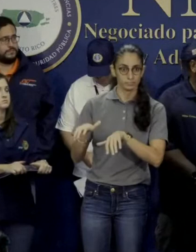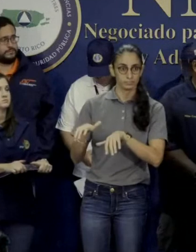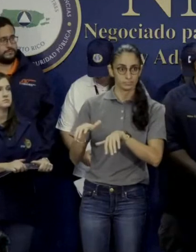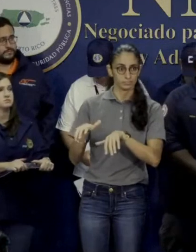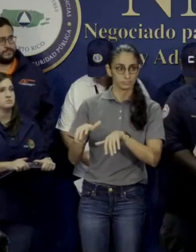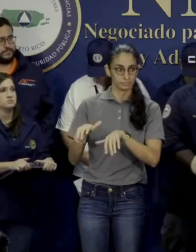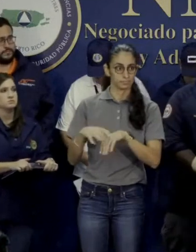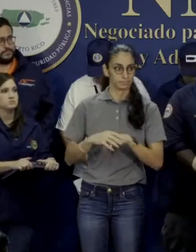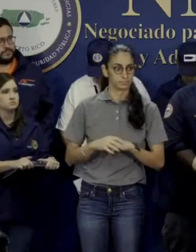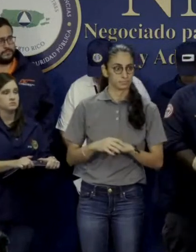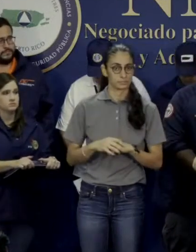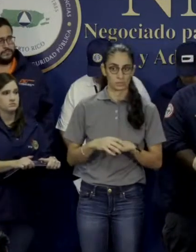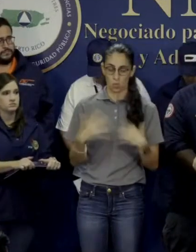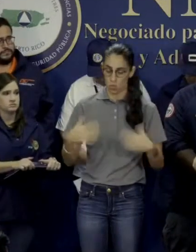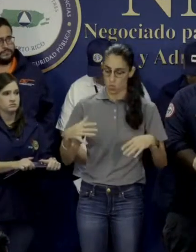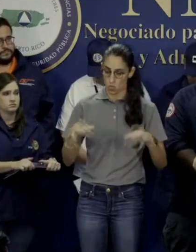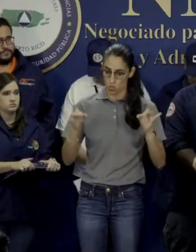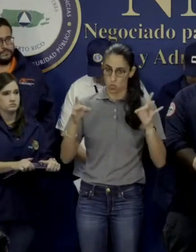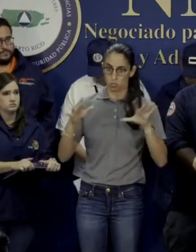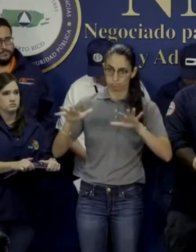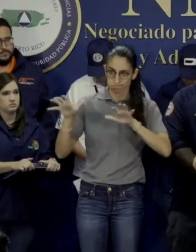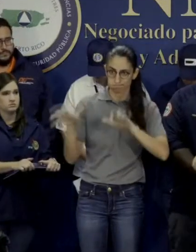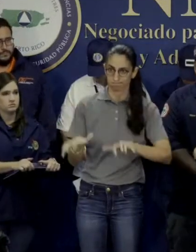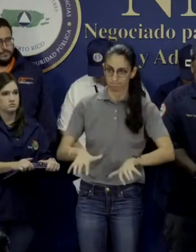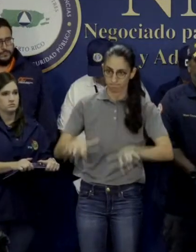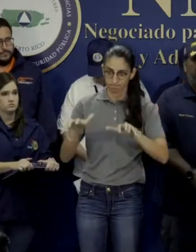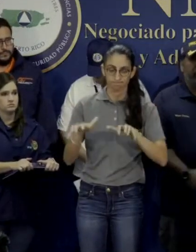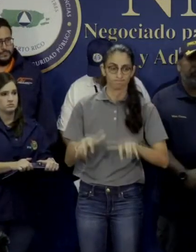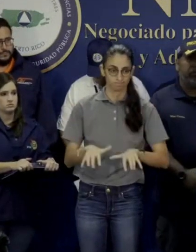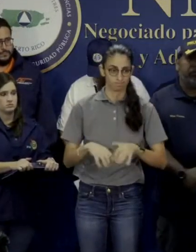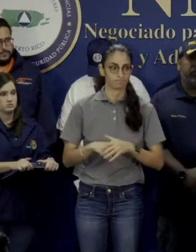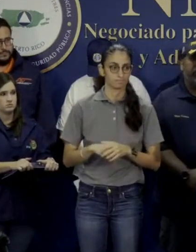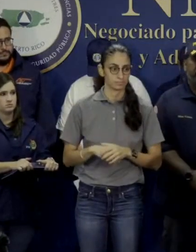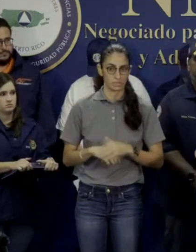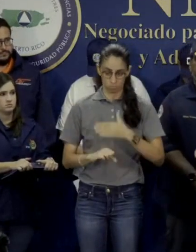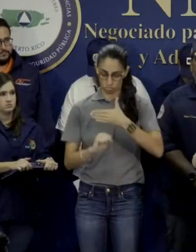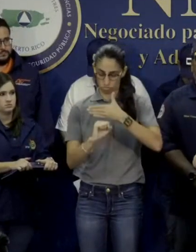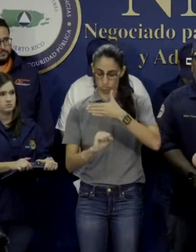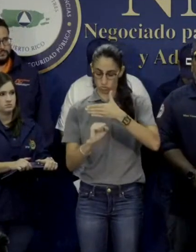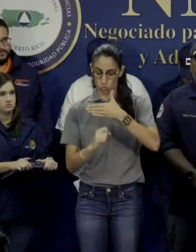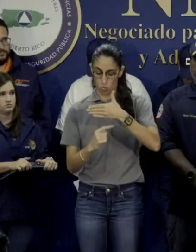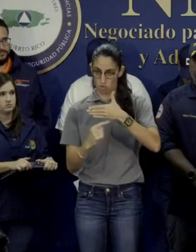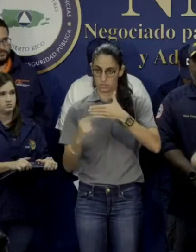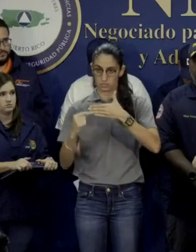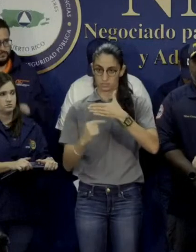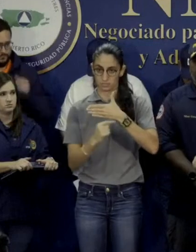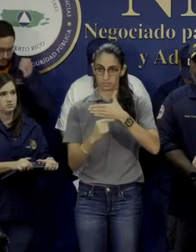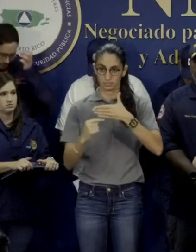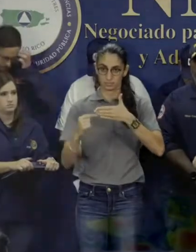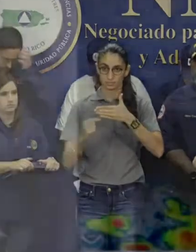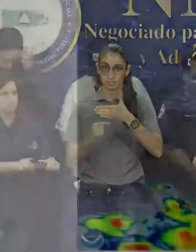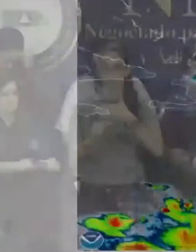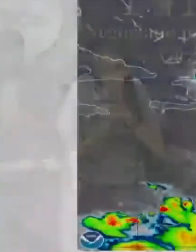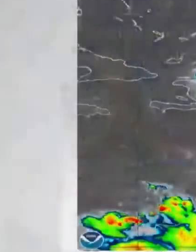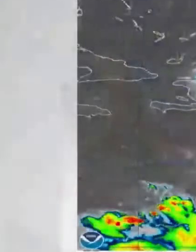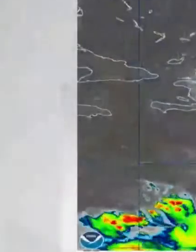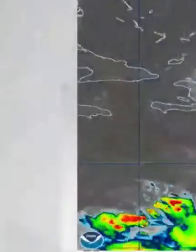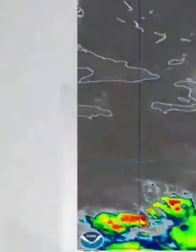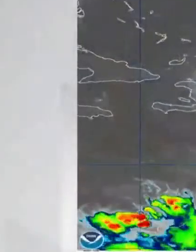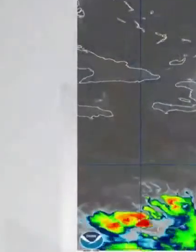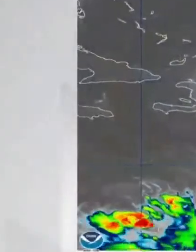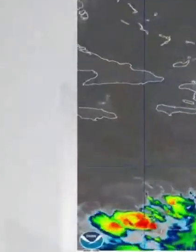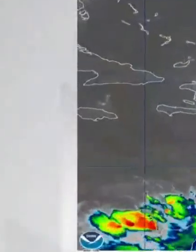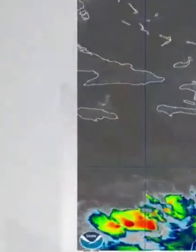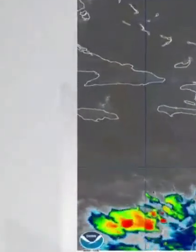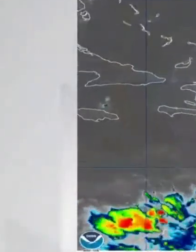hecho estragos, especialmente en la costa sur y el interior este de Puerto Rico, donde